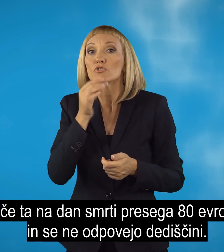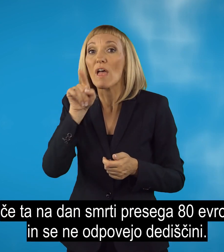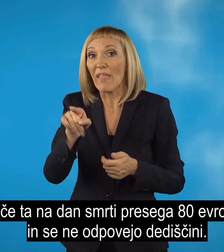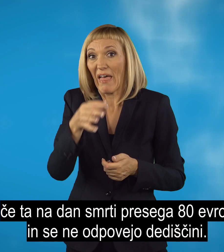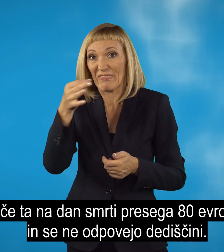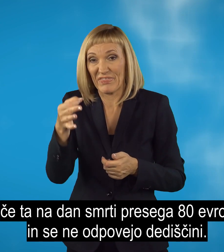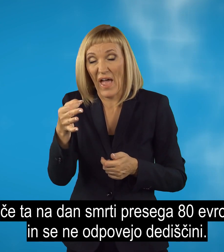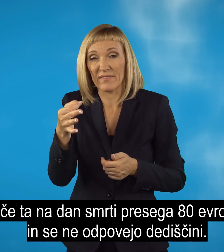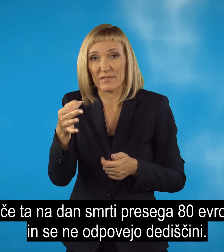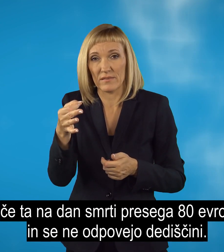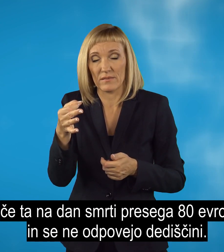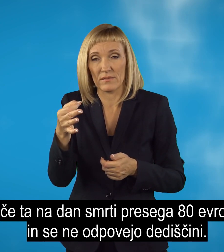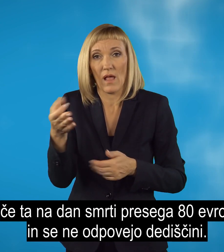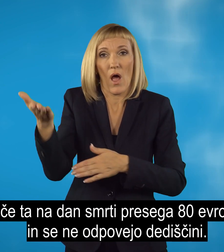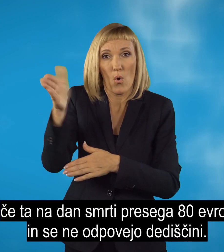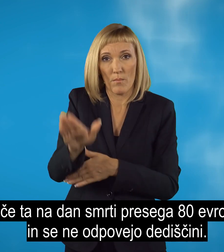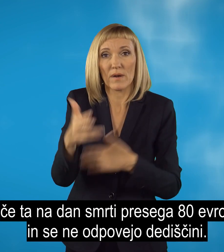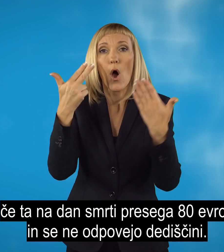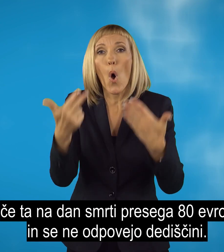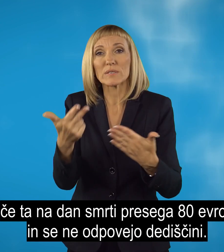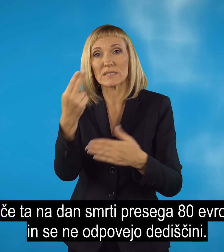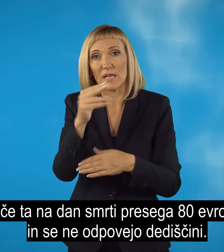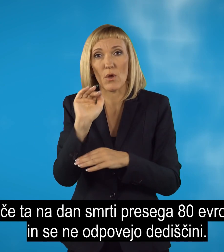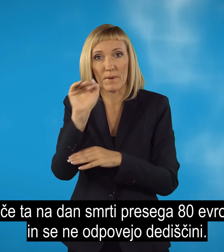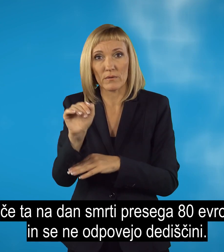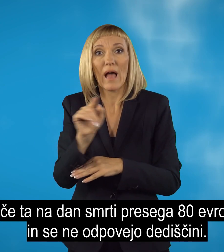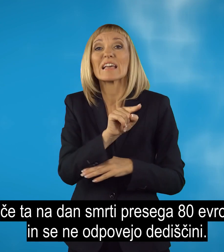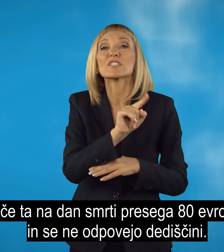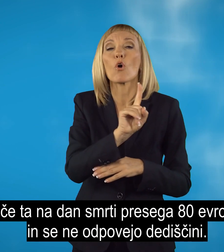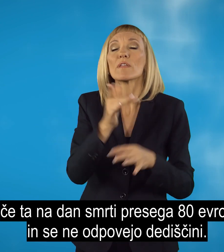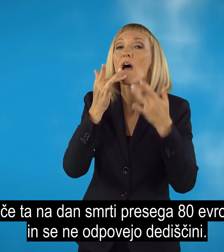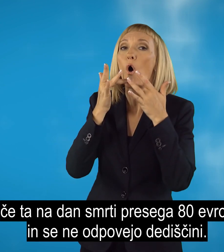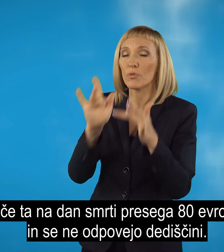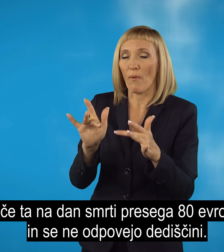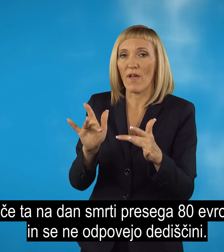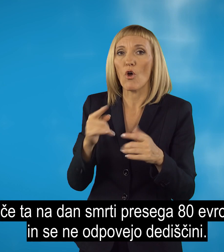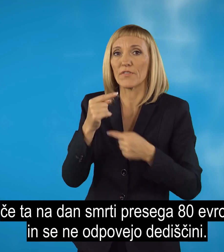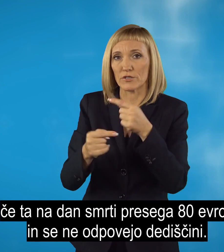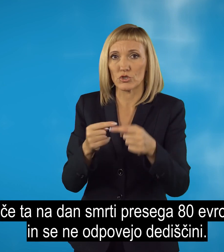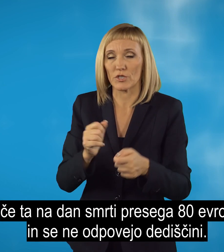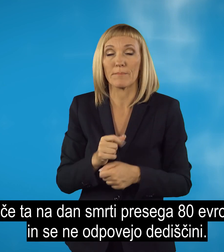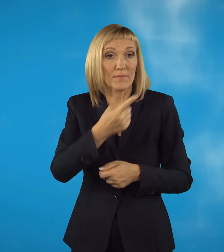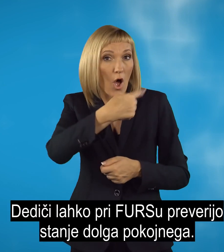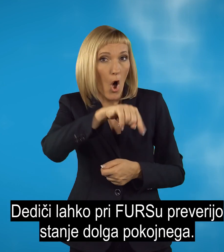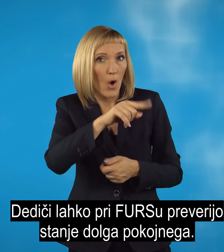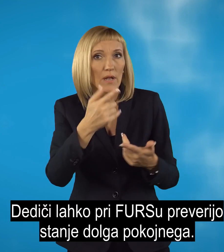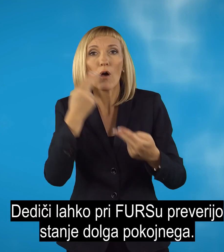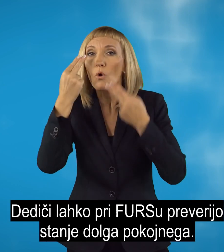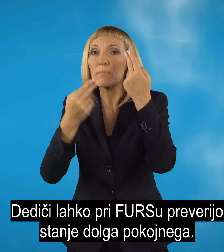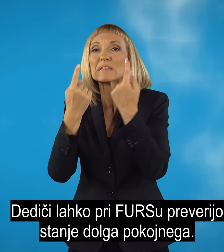dan smrti presega 80 evrov in se ne odpove o dediščini. Dediči lahko pri Fursu preverijo